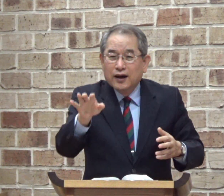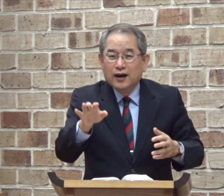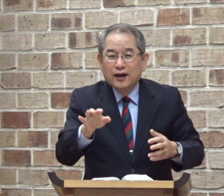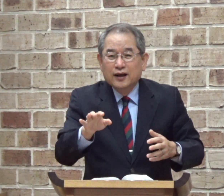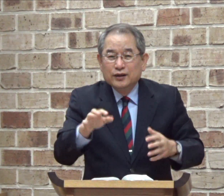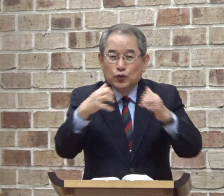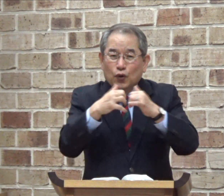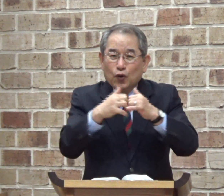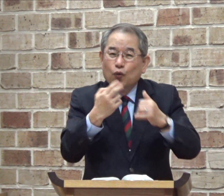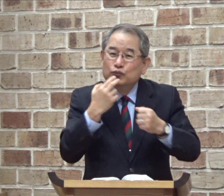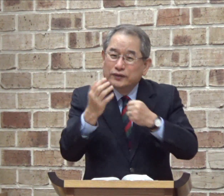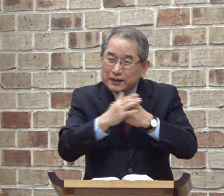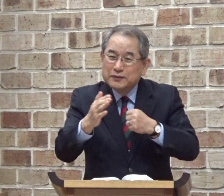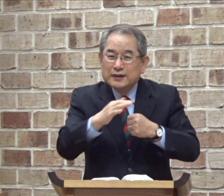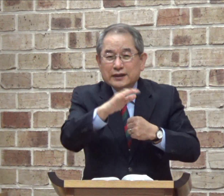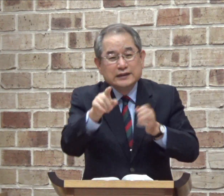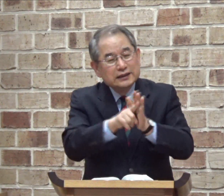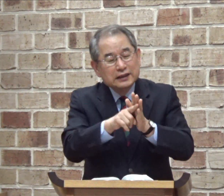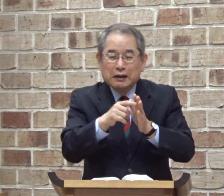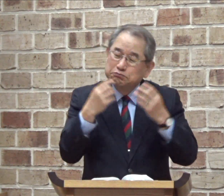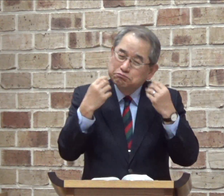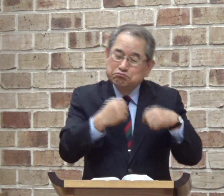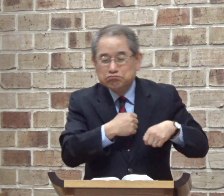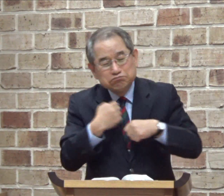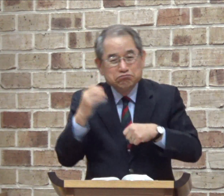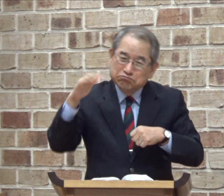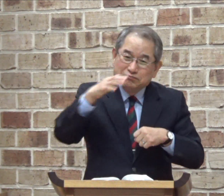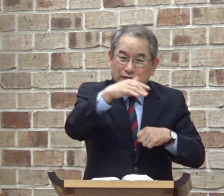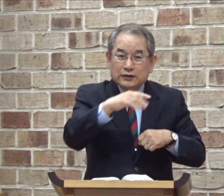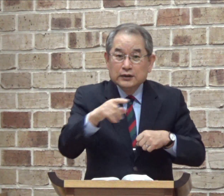전쟁이 멈춰지게 해달라고, 이 땅에 평화를 달라고. 만약에 우리나라가